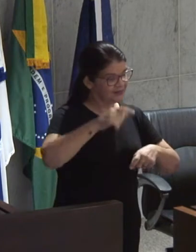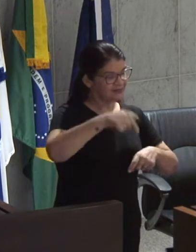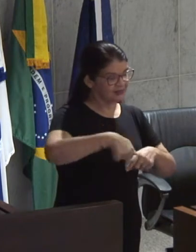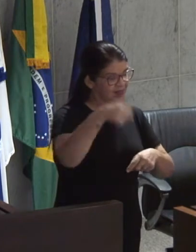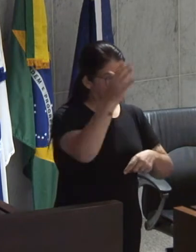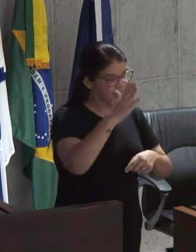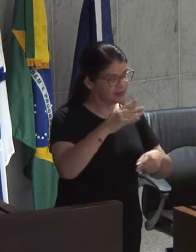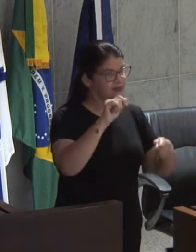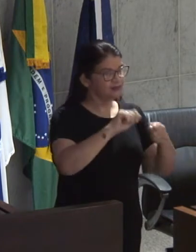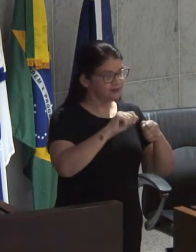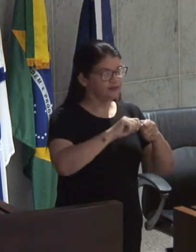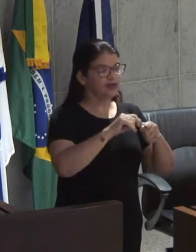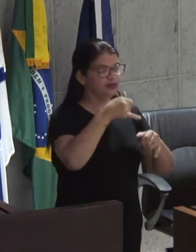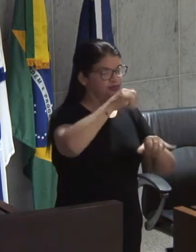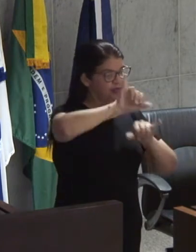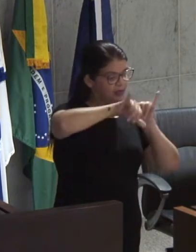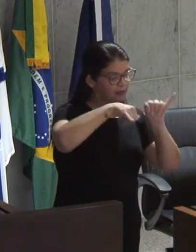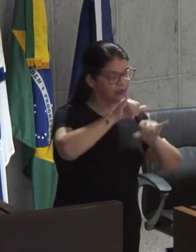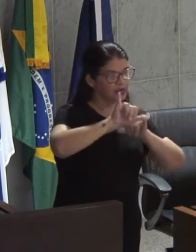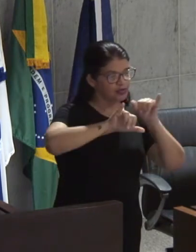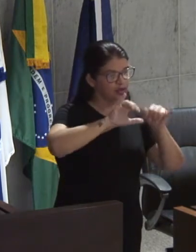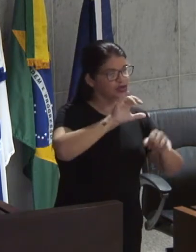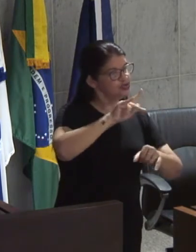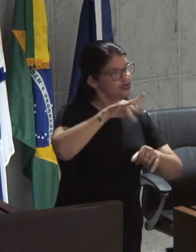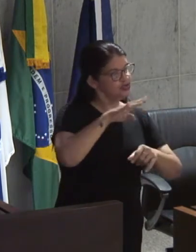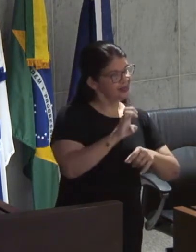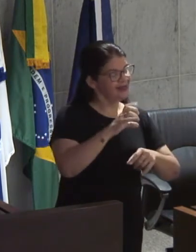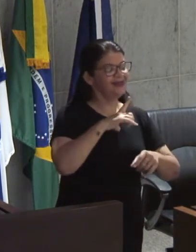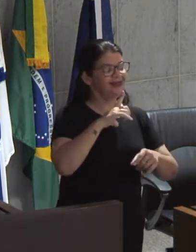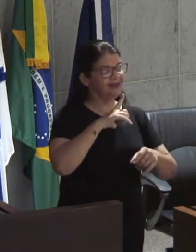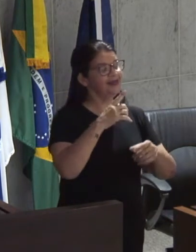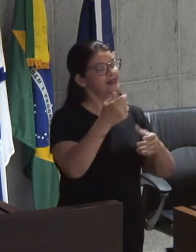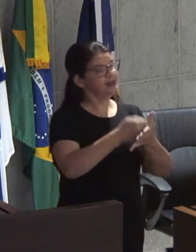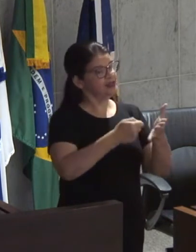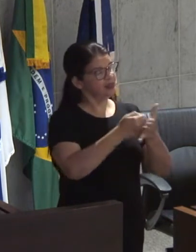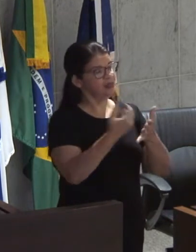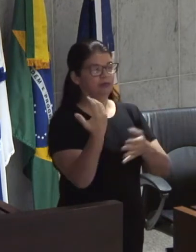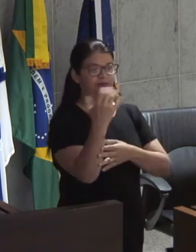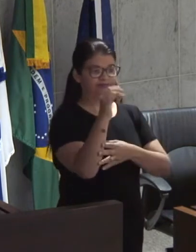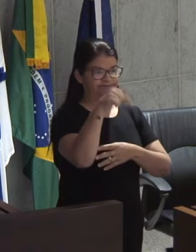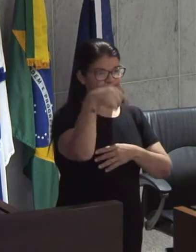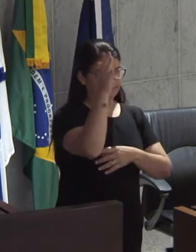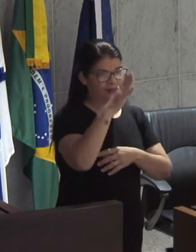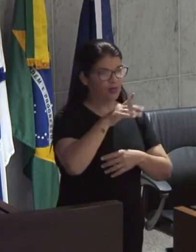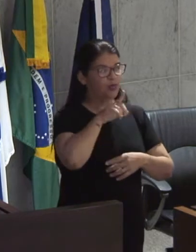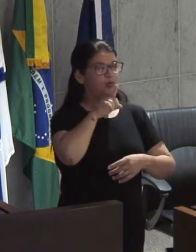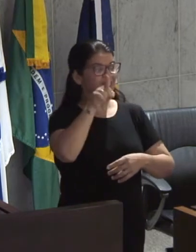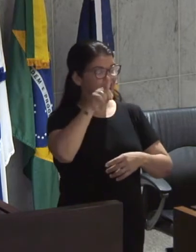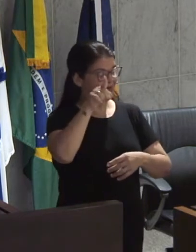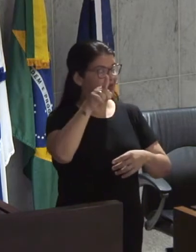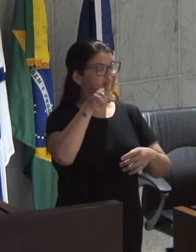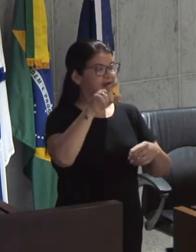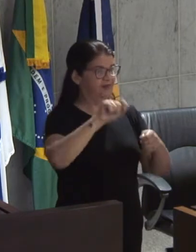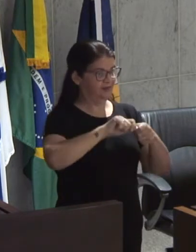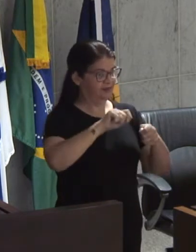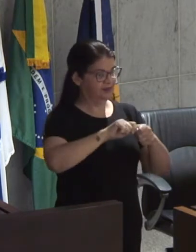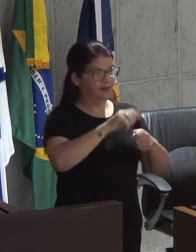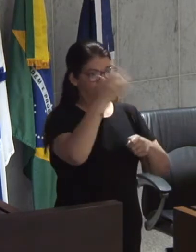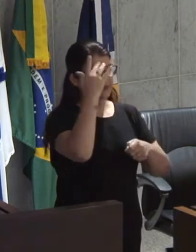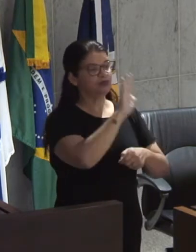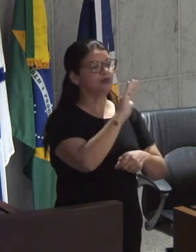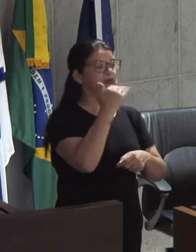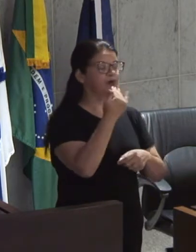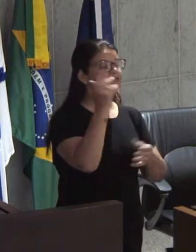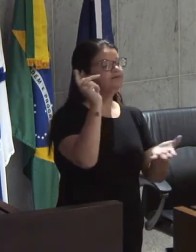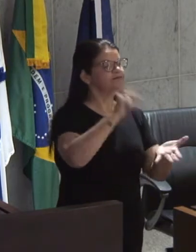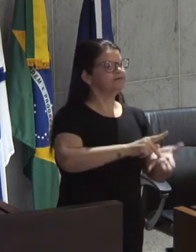esteve fazendo laboratório no Chile e tentou implementar aqui no Brasil o que está sendo colocado lá. Lá pessoas estão morrendo literalmente